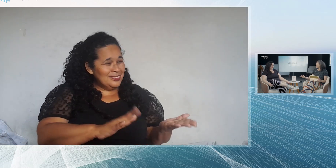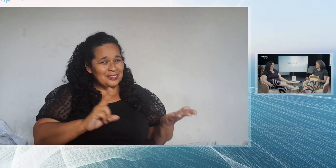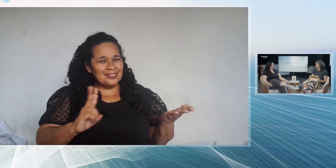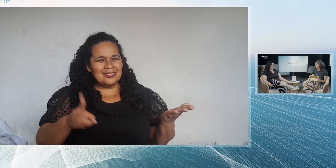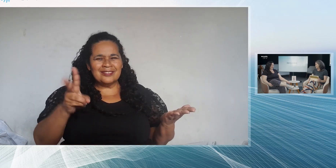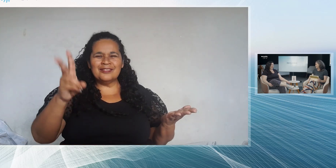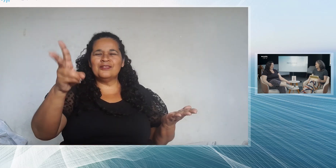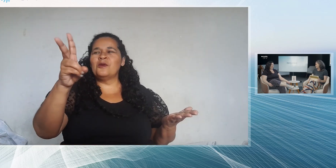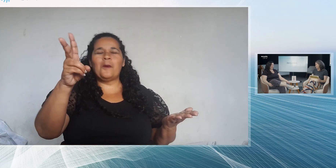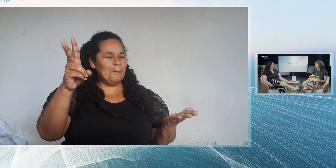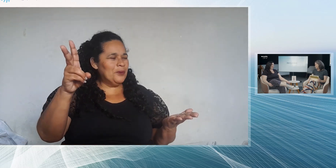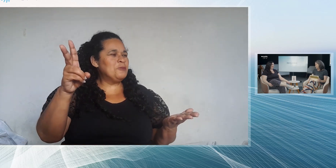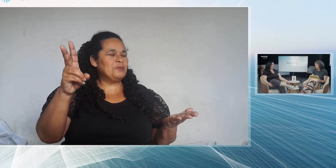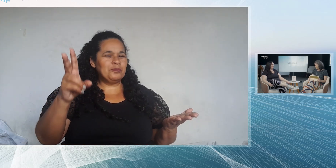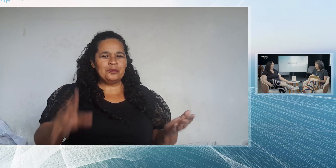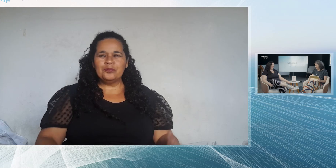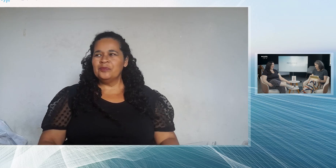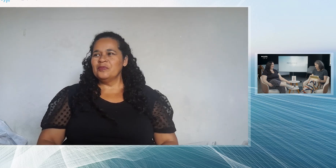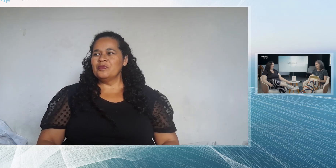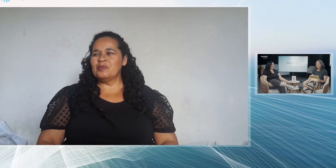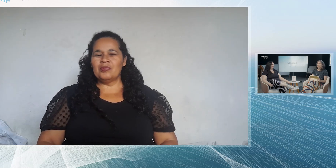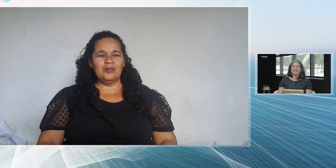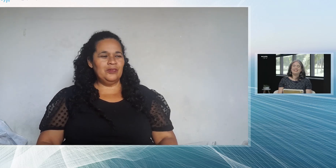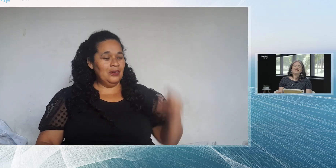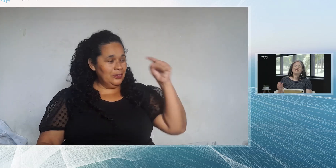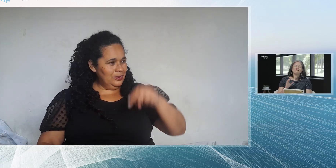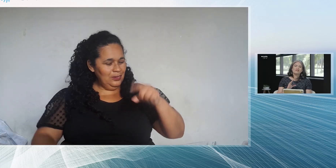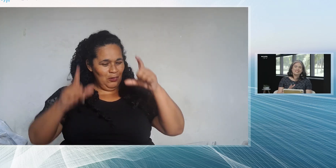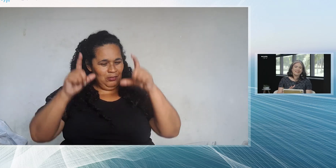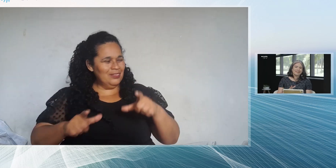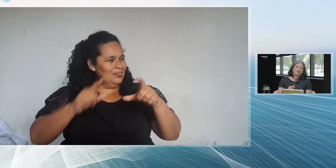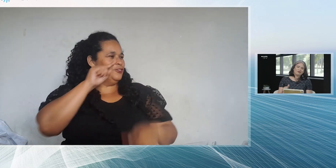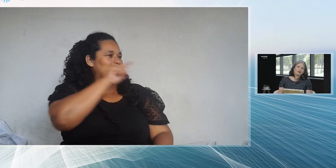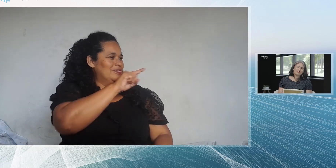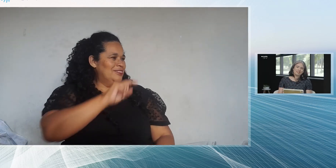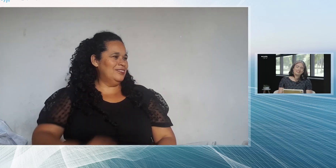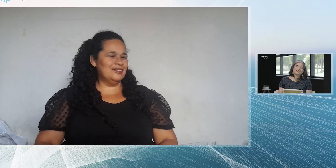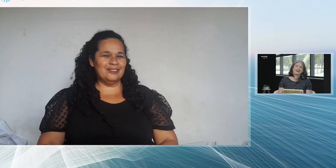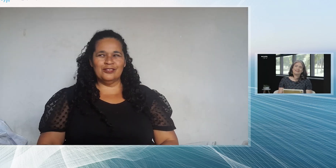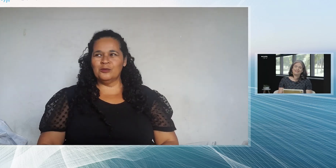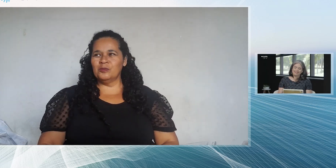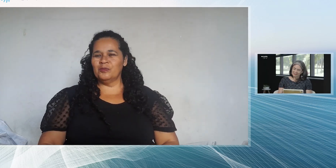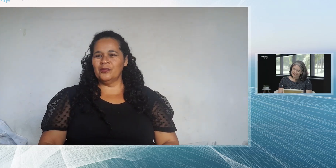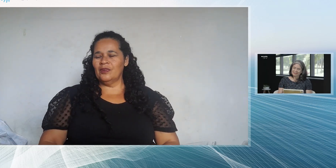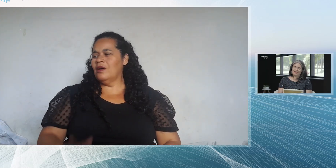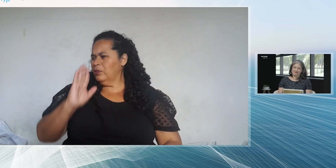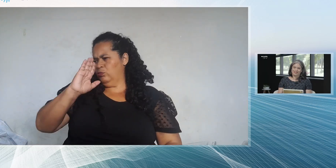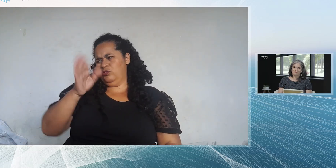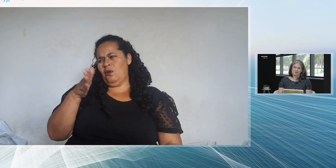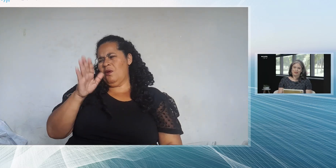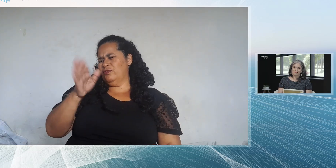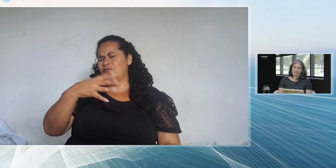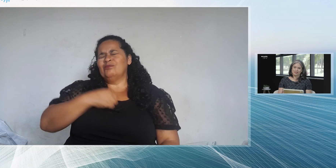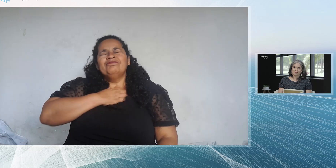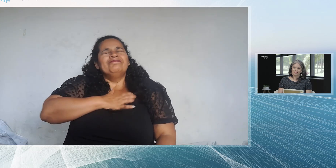muitas outras vezes. Eu que agradeço. Que Deus abençoe, Amém. viu? E a você que ficou com a gente até aqui,